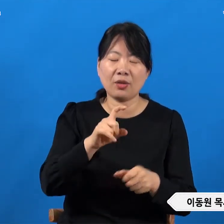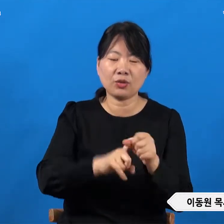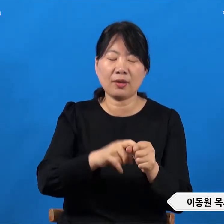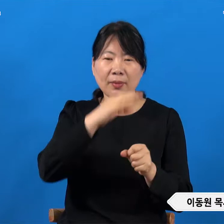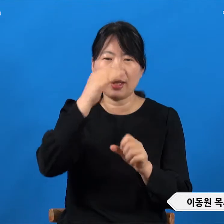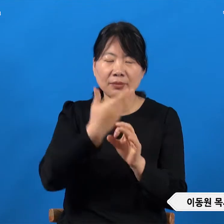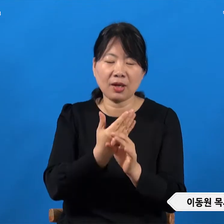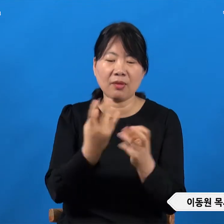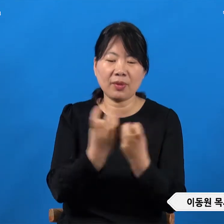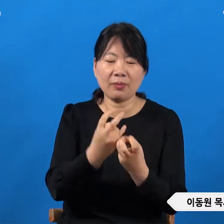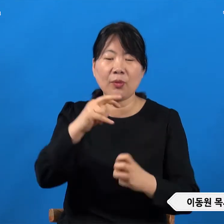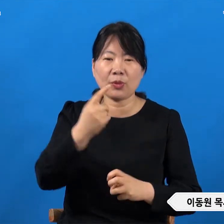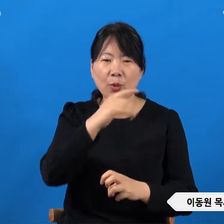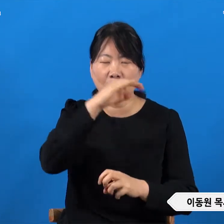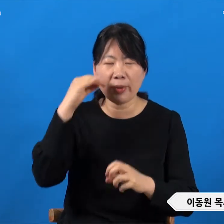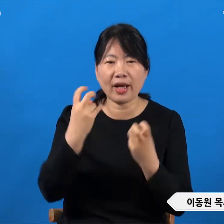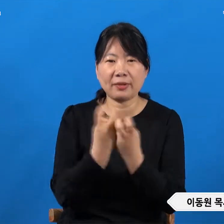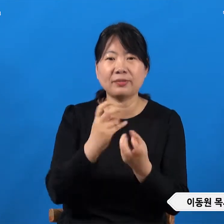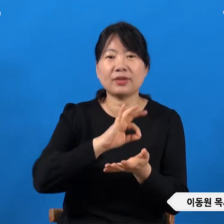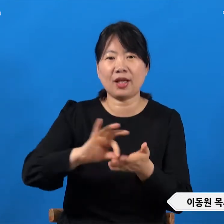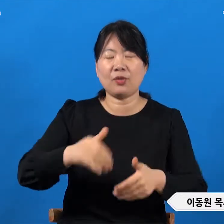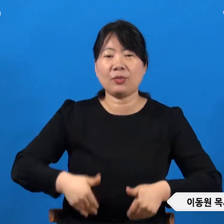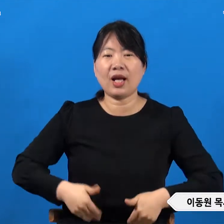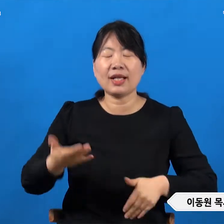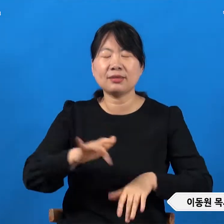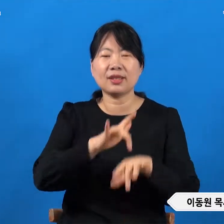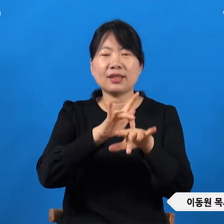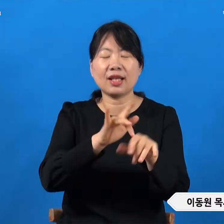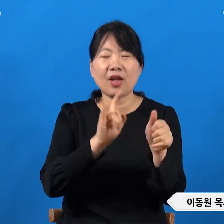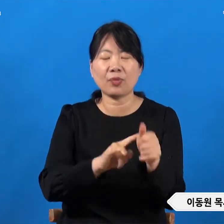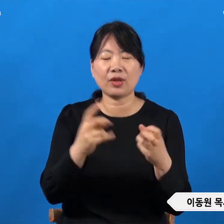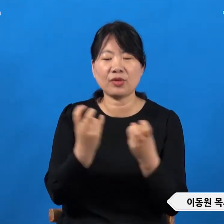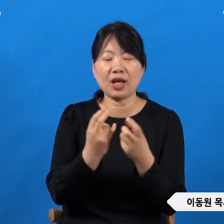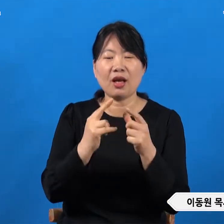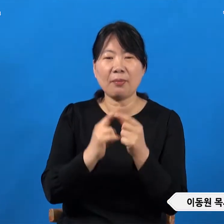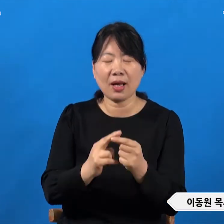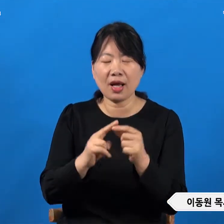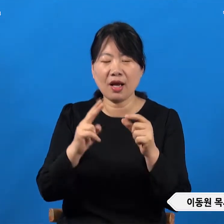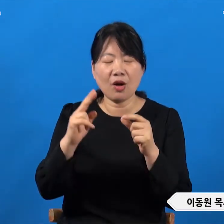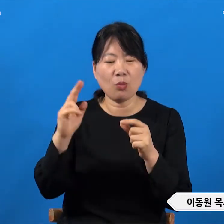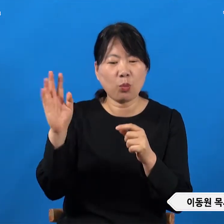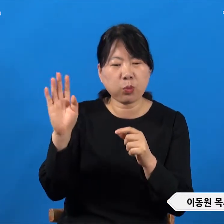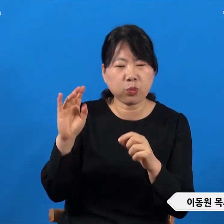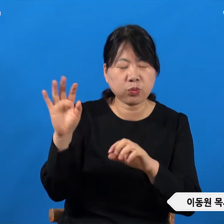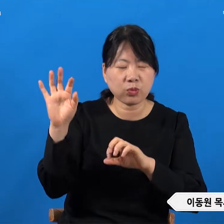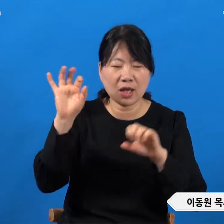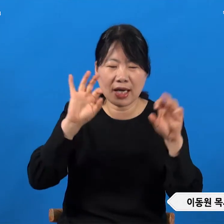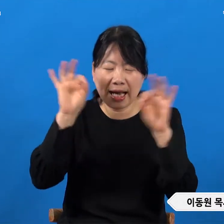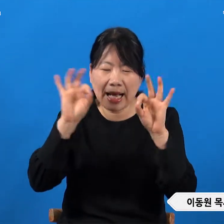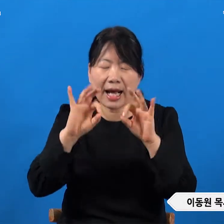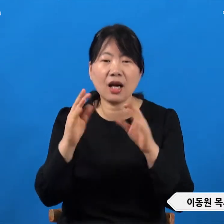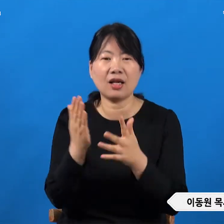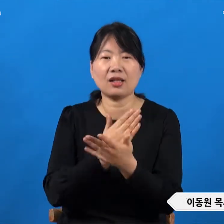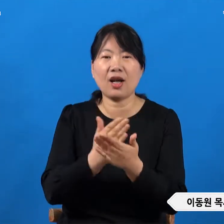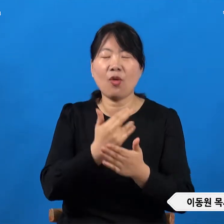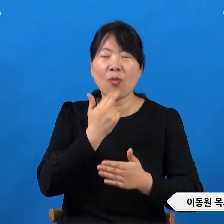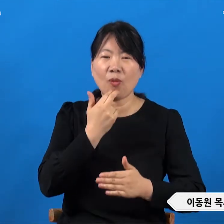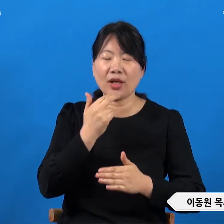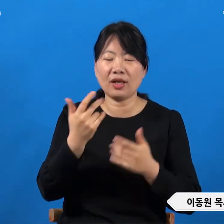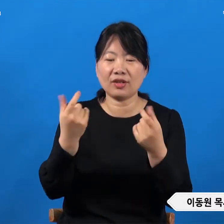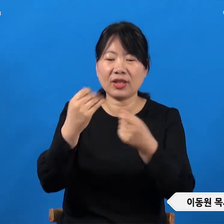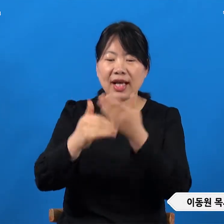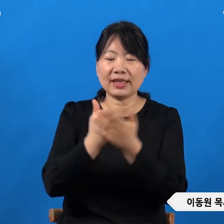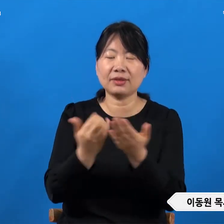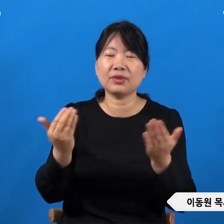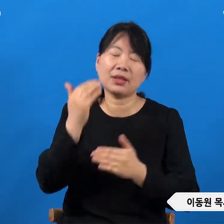것이면 방법도 바른 방법을 사용해야 합니다. 그러나 사탄은 수단과 방법을 가리지 않습니다. 그렇게 하나님의